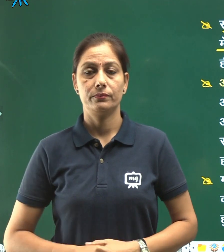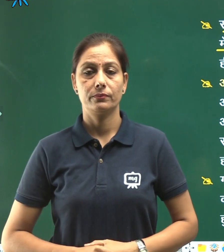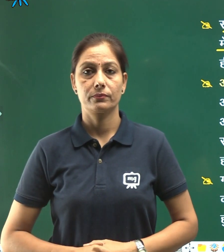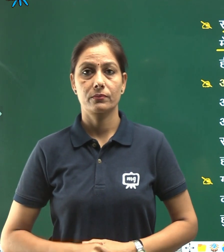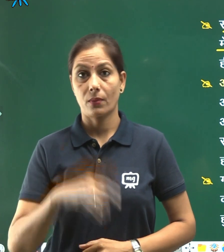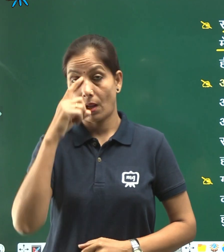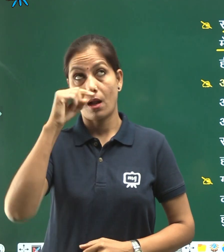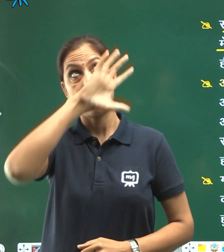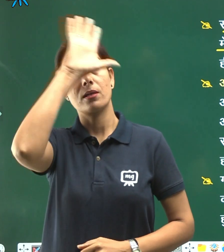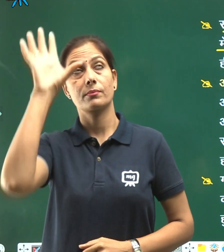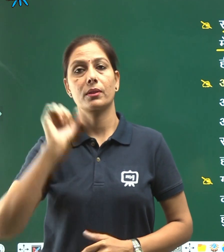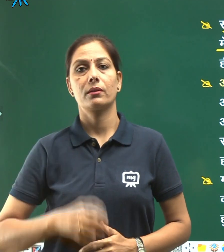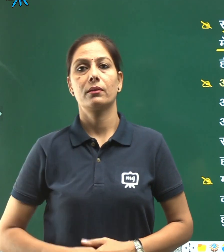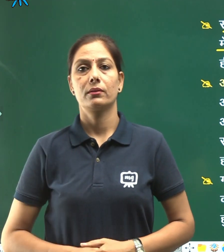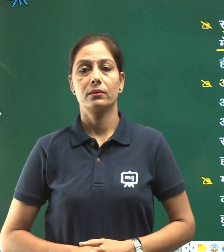आकाश में